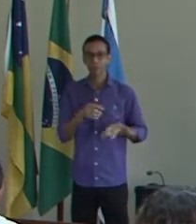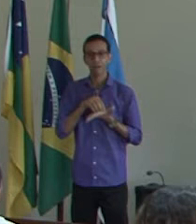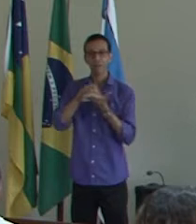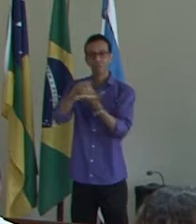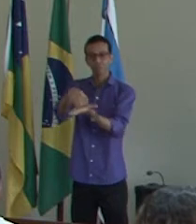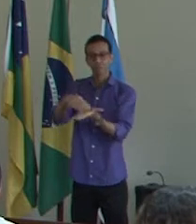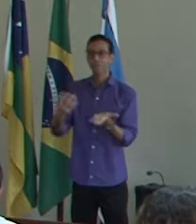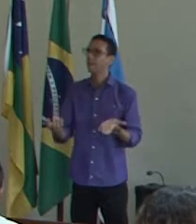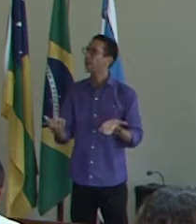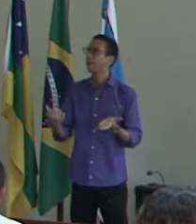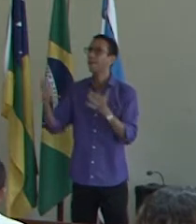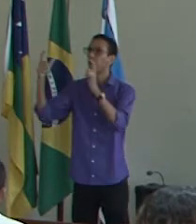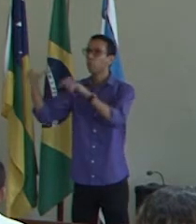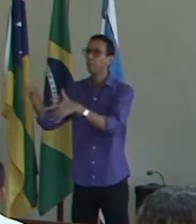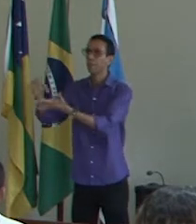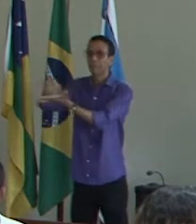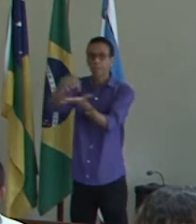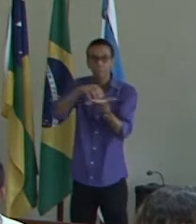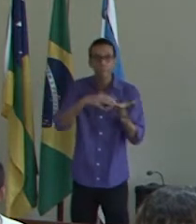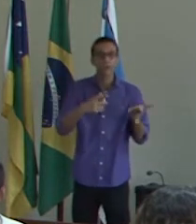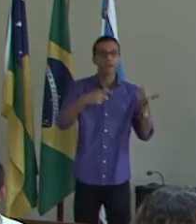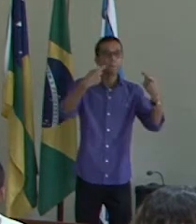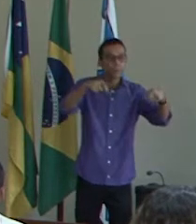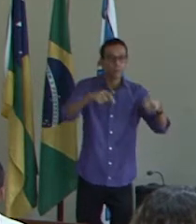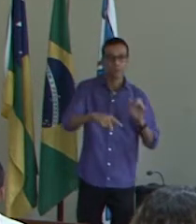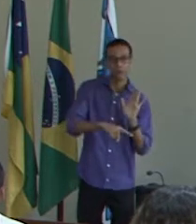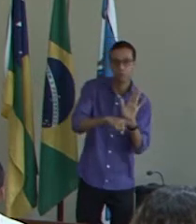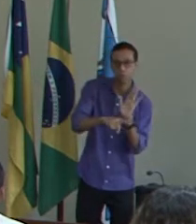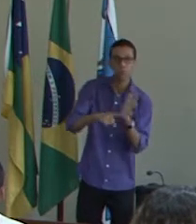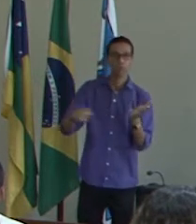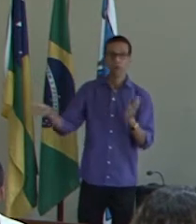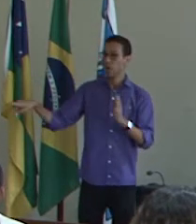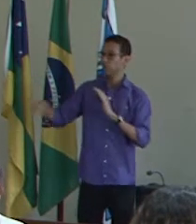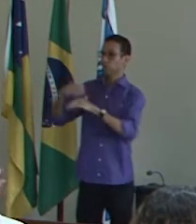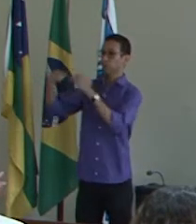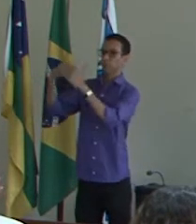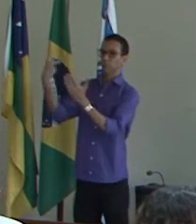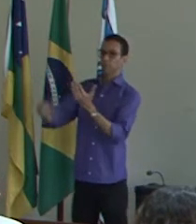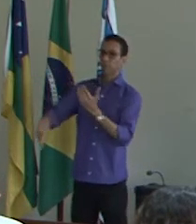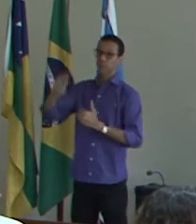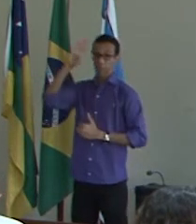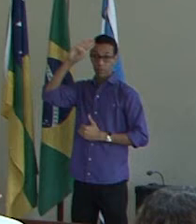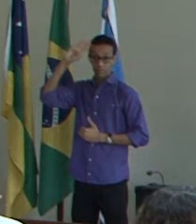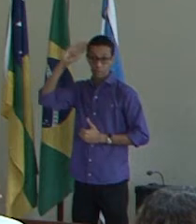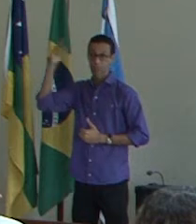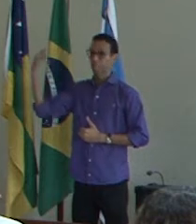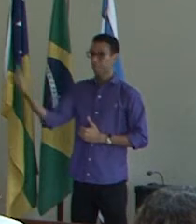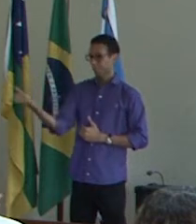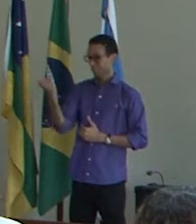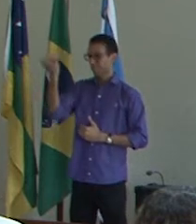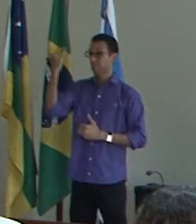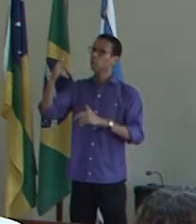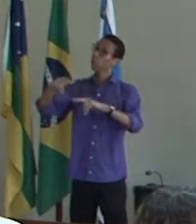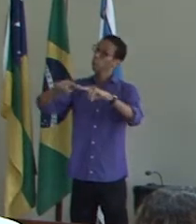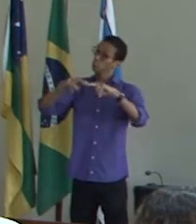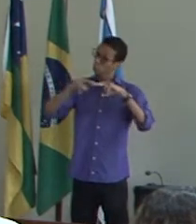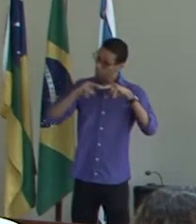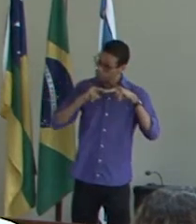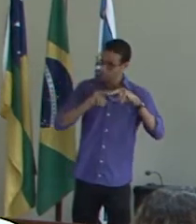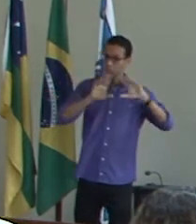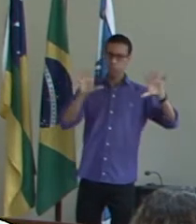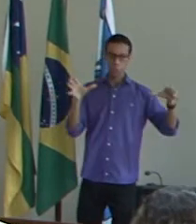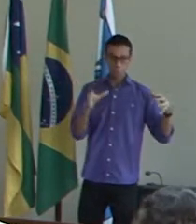encaminhar as coisas necessárias ao desenvolvimento das suas atividades aqui na instituição. Então, pensando nisso,